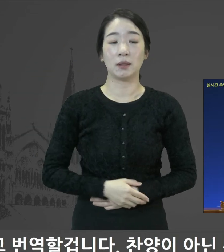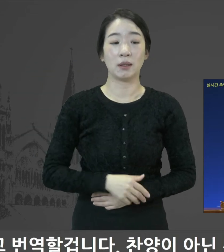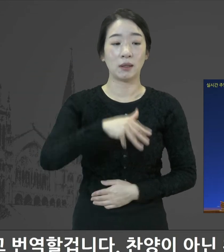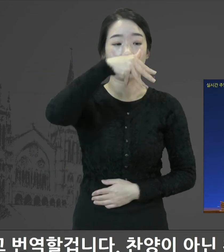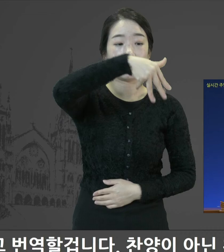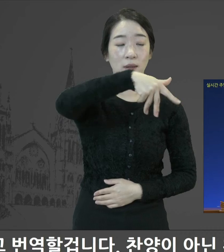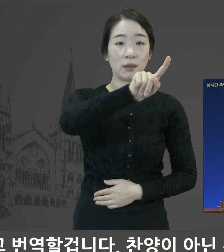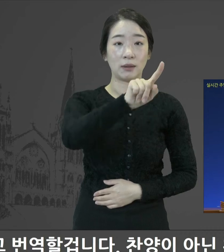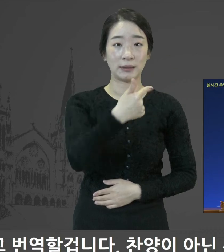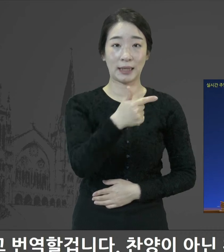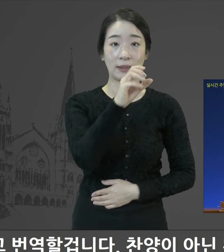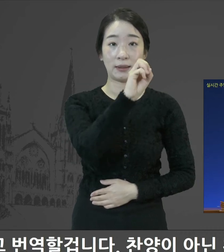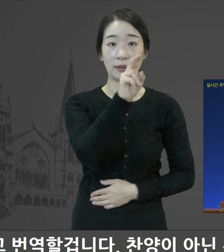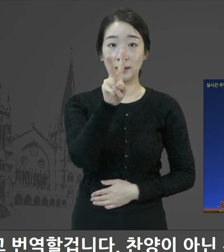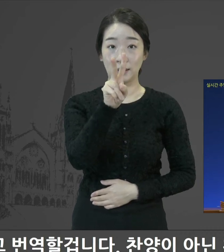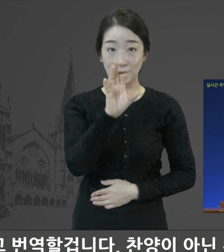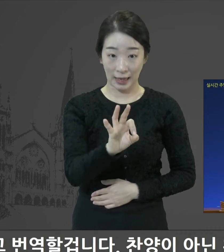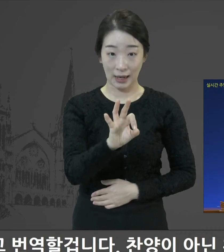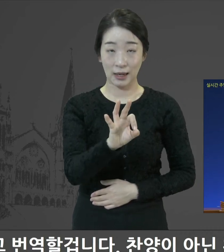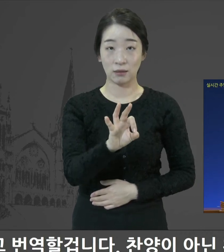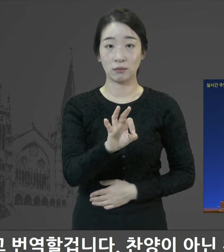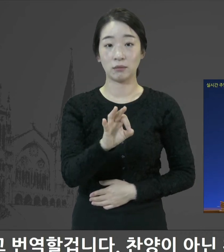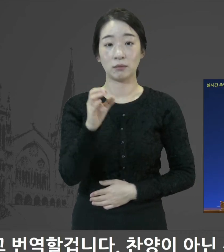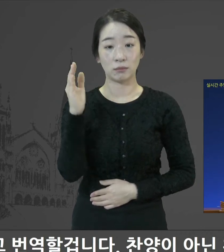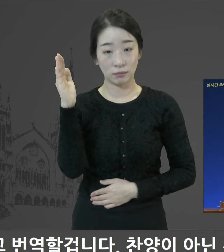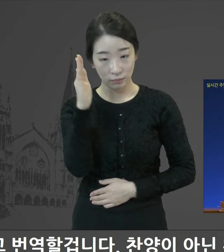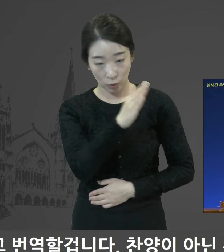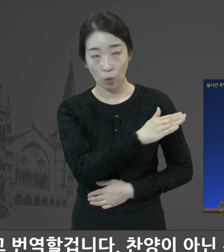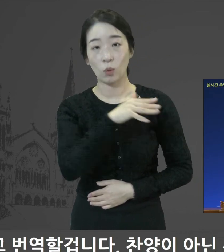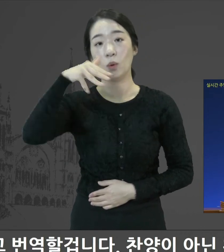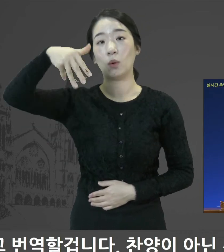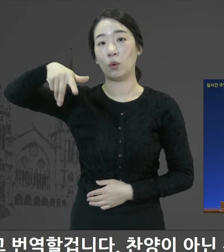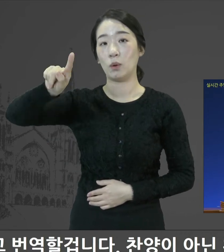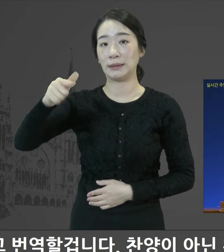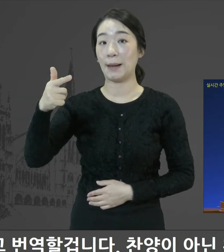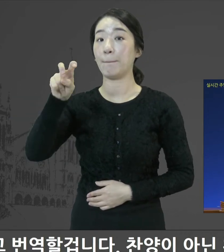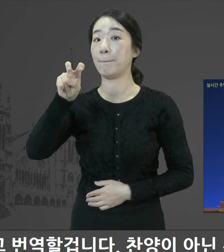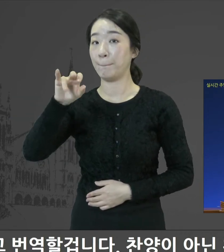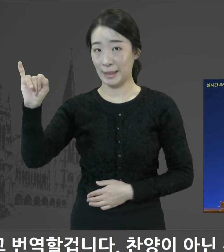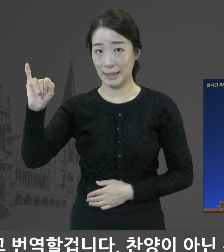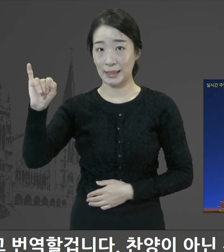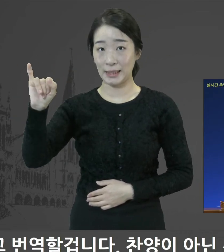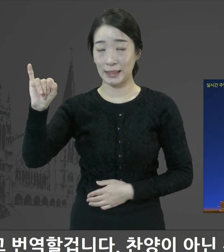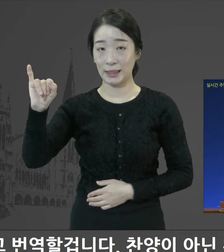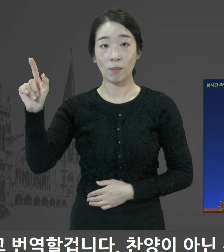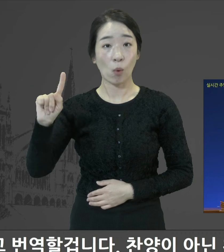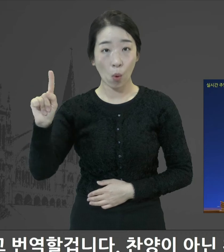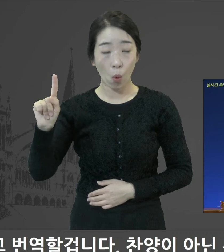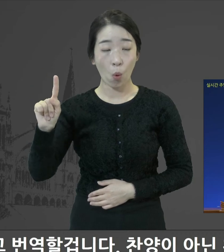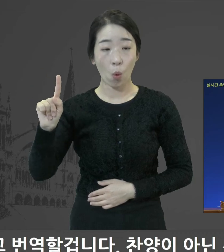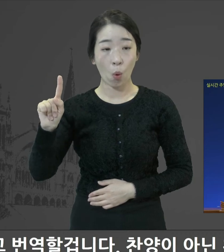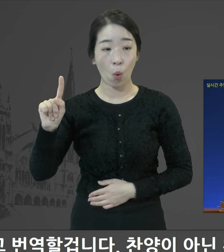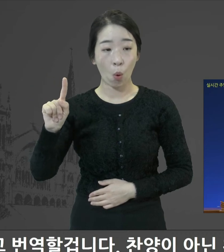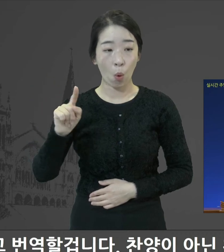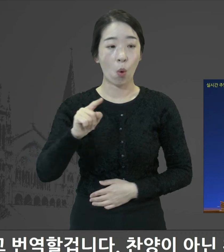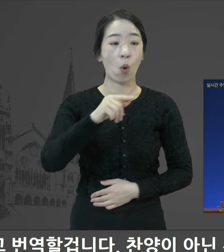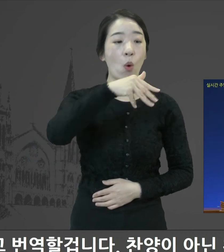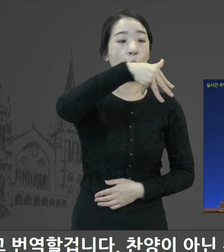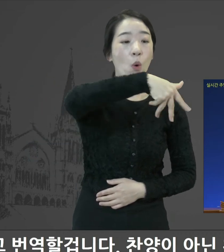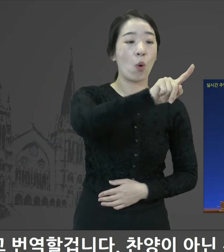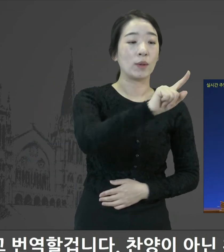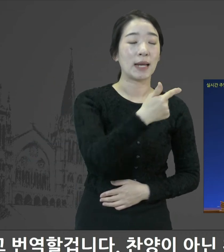찬양과 찬미 어떻게 다르죠? 언젠가 말씀드린 것처럼 찬미가 찬양보다 조금 셉니다.